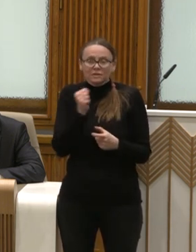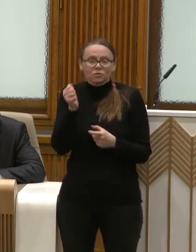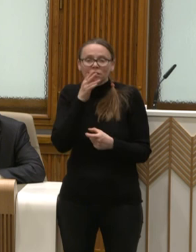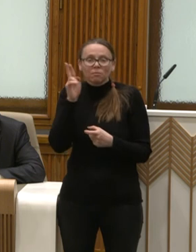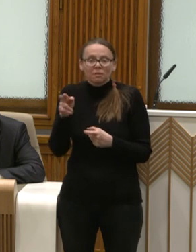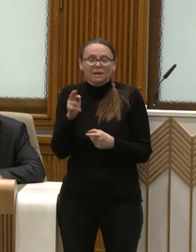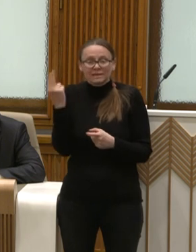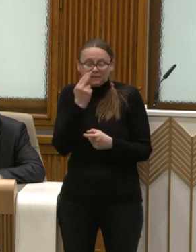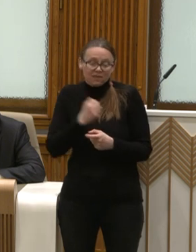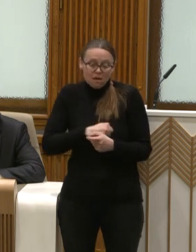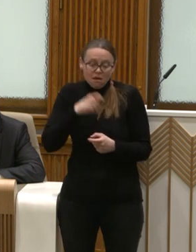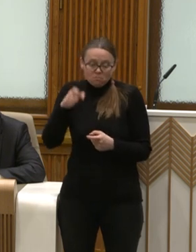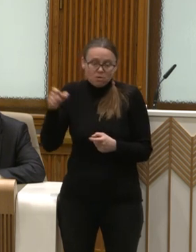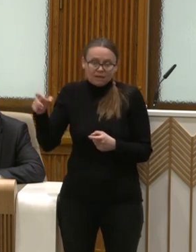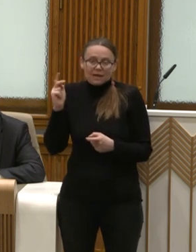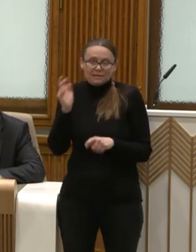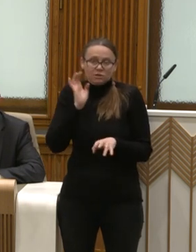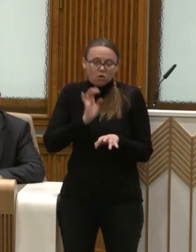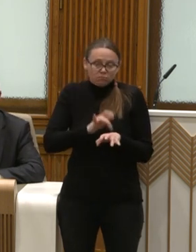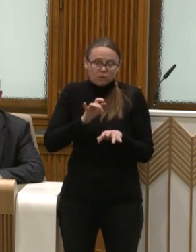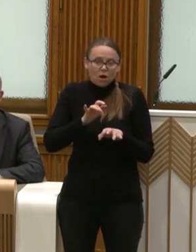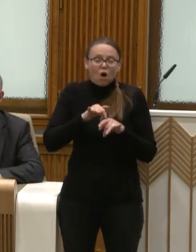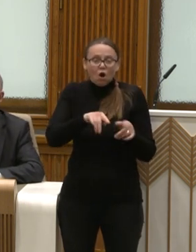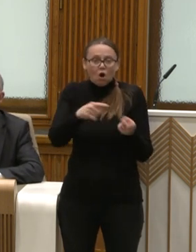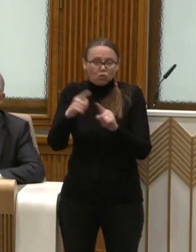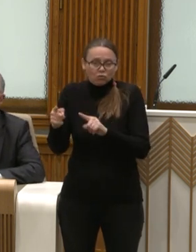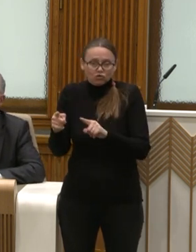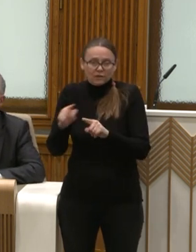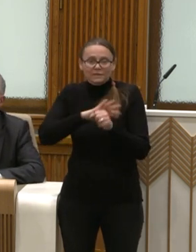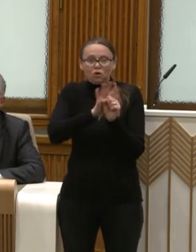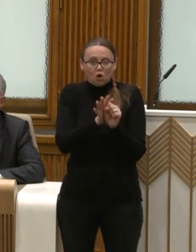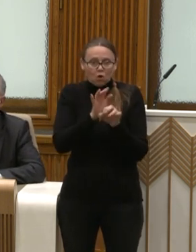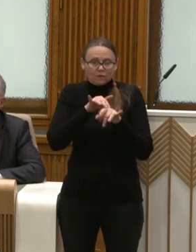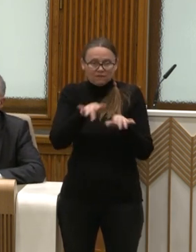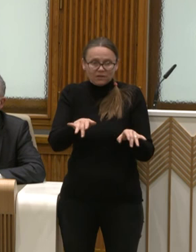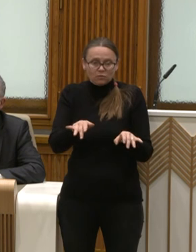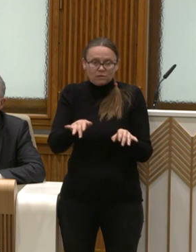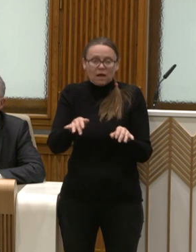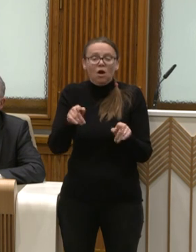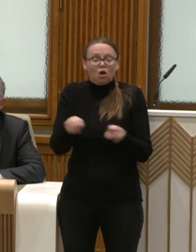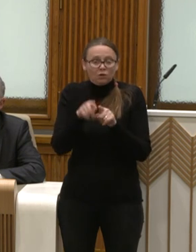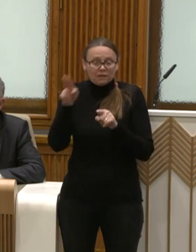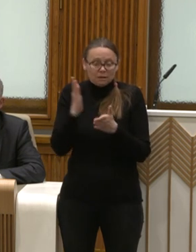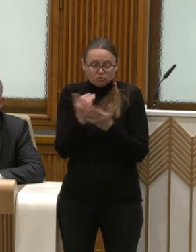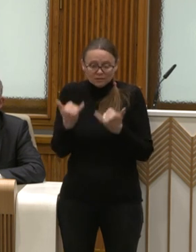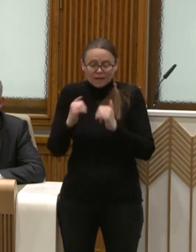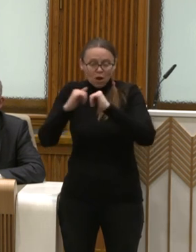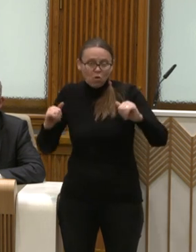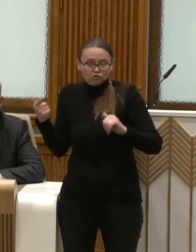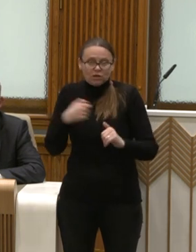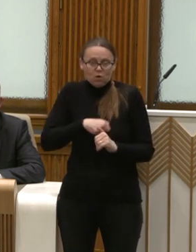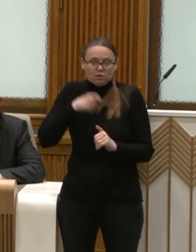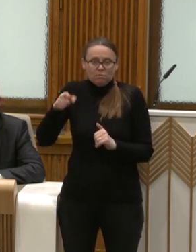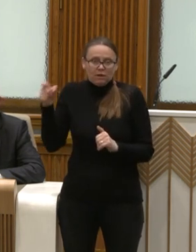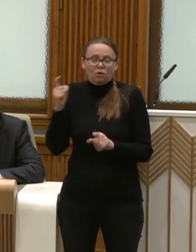seveda bolnike, ki so okuženi z koronavirusom, tako kot jih imamo že sedaj, ločene od drugih bolnikov. In tudi osebje